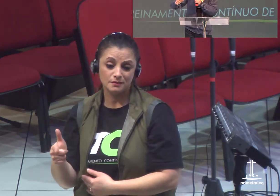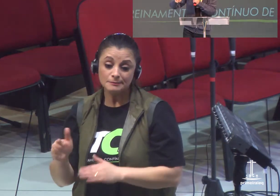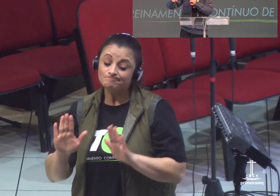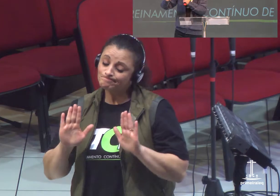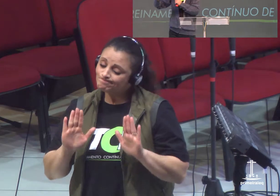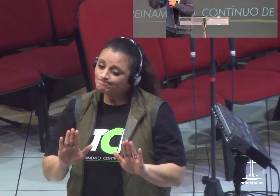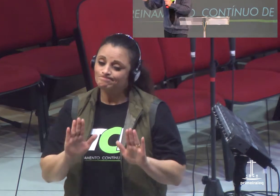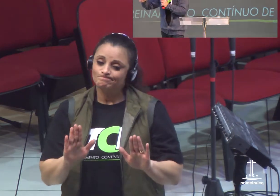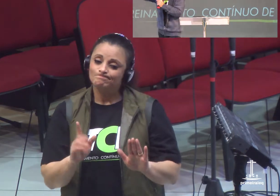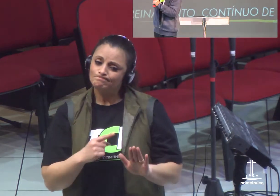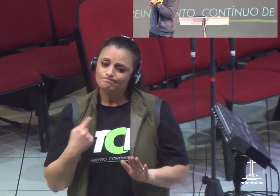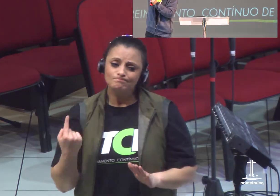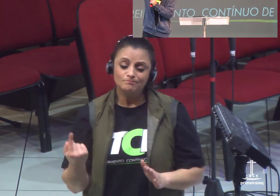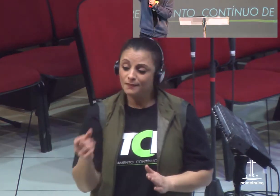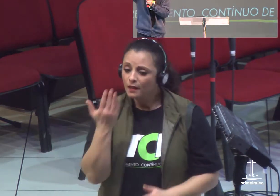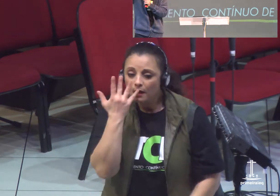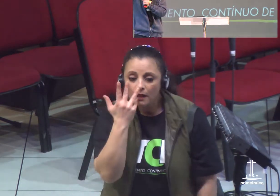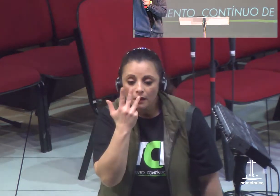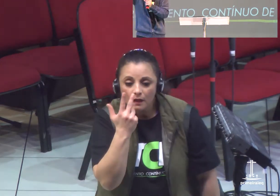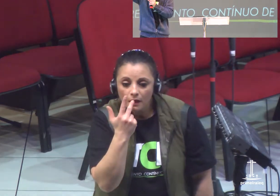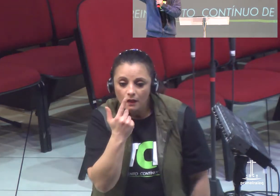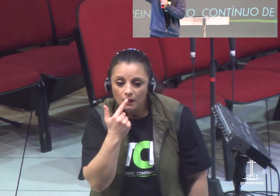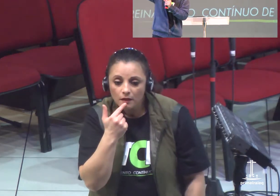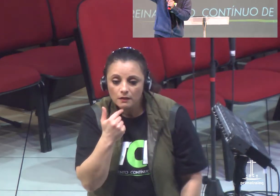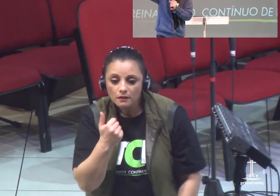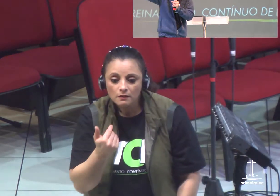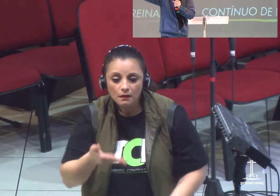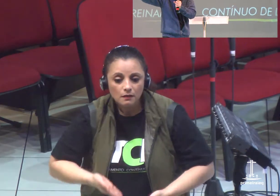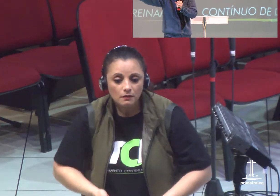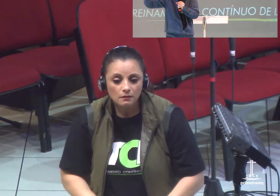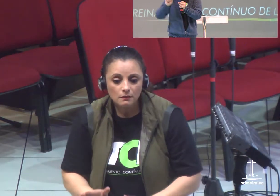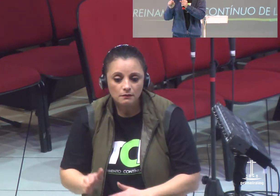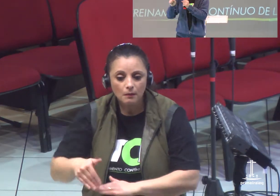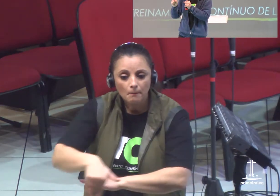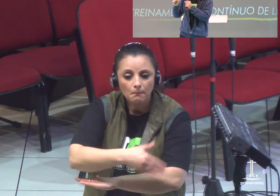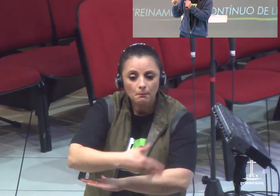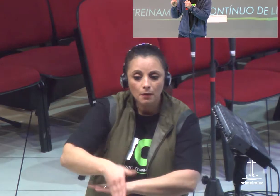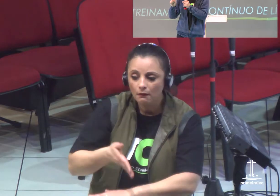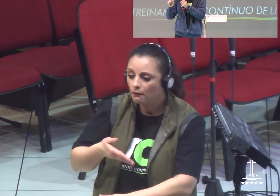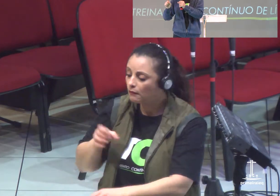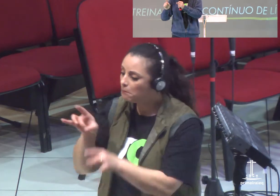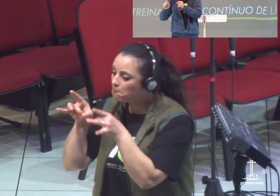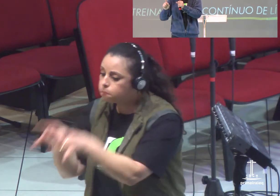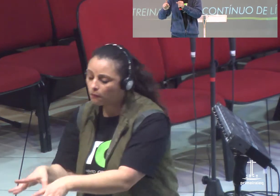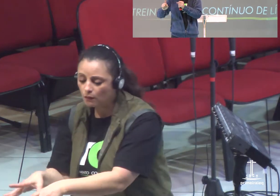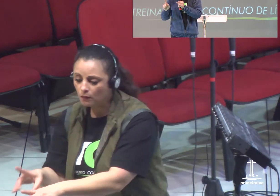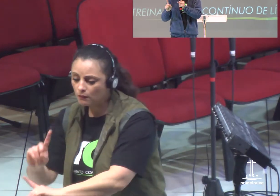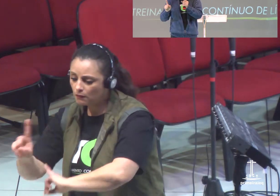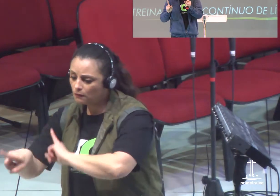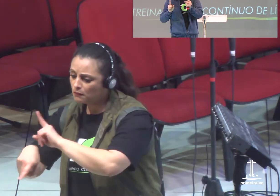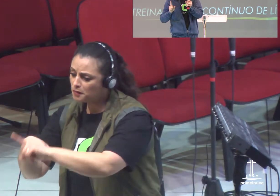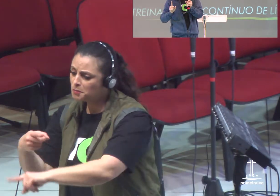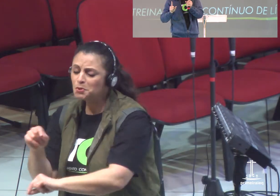Mas aquelas crianças que estão lá, sabe o que elas gostariam? De uma casa para elas.